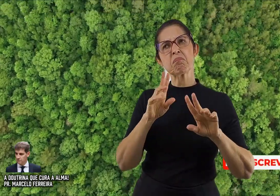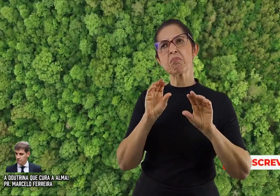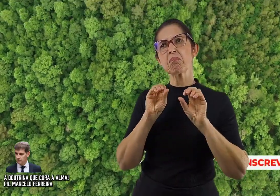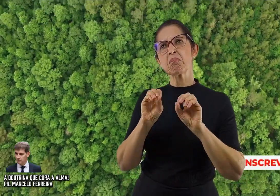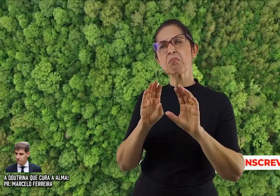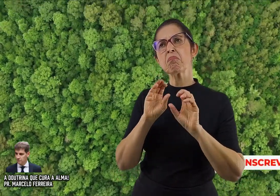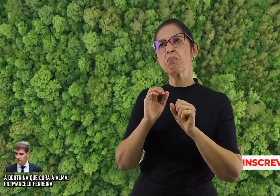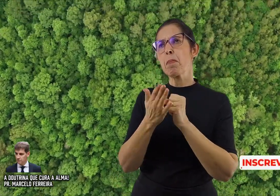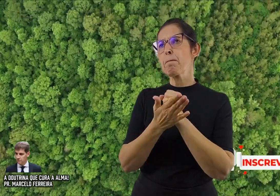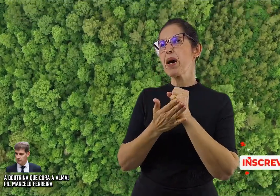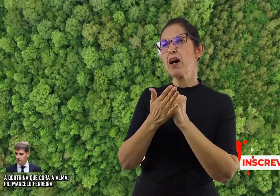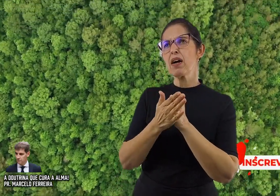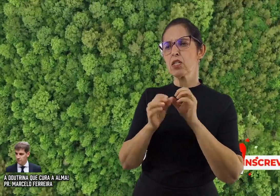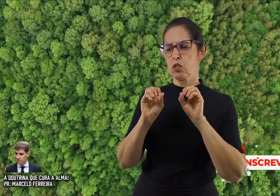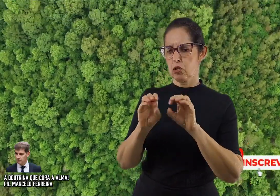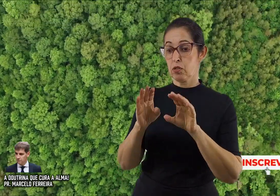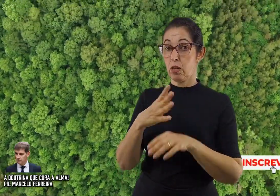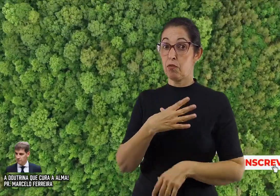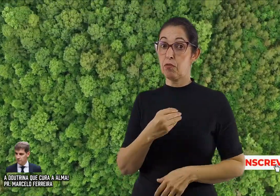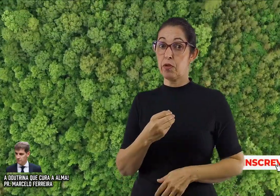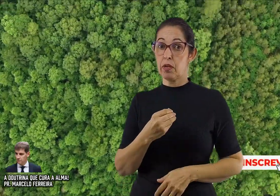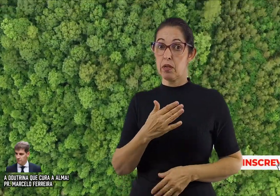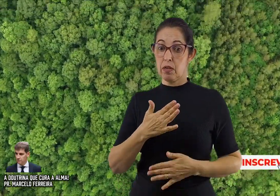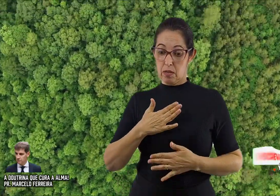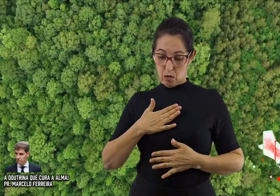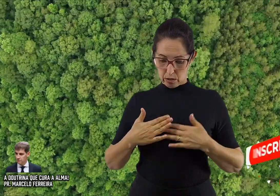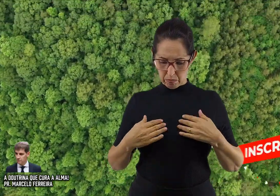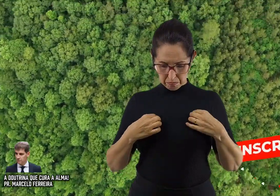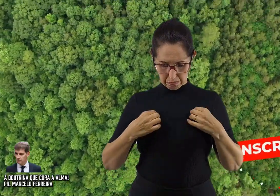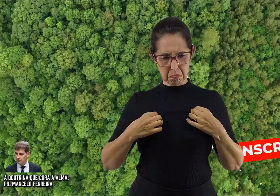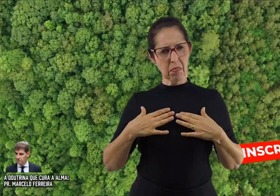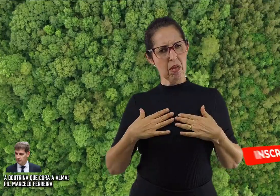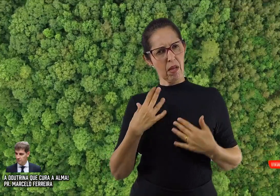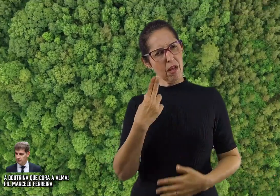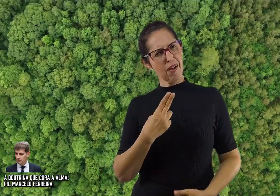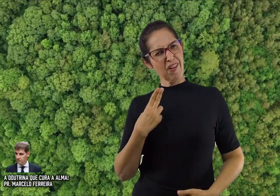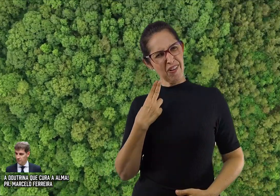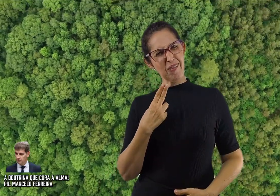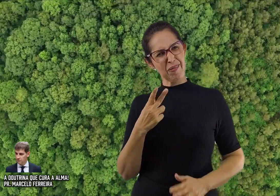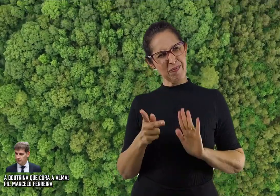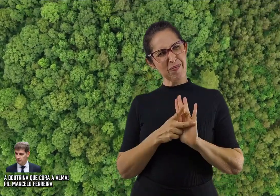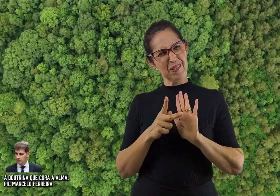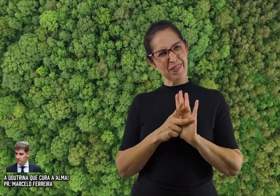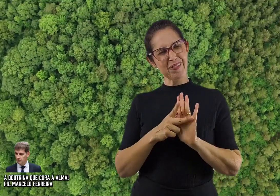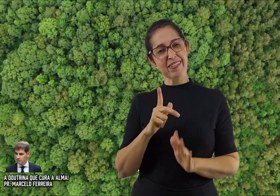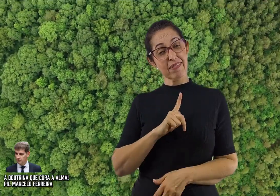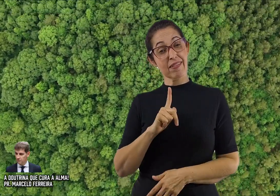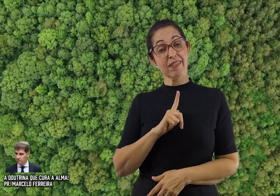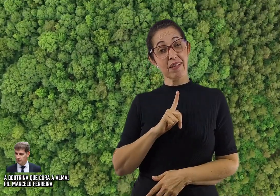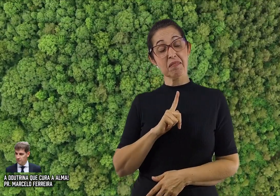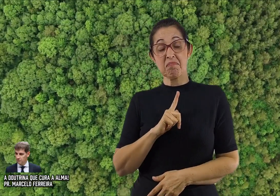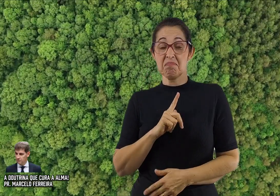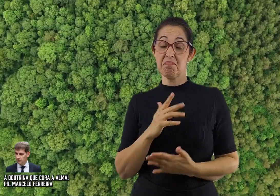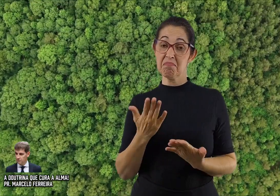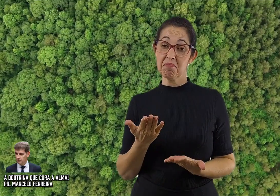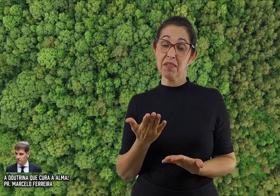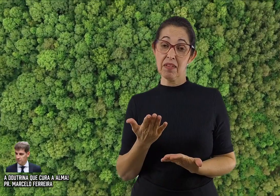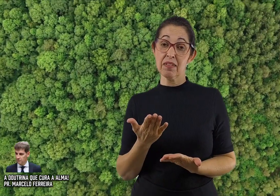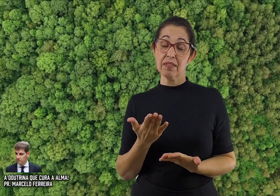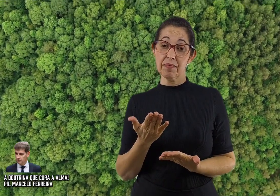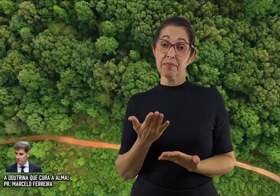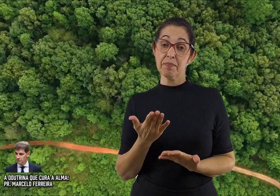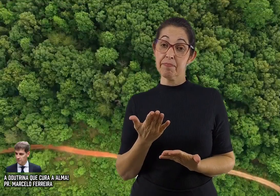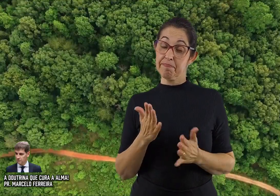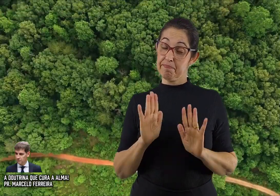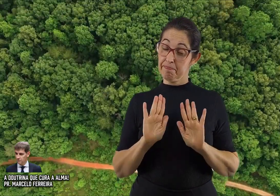palavra. O nosso vestir. Nós temos os nossos costumes? Nós temos. Ah, então isso é humano. Não, a palavra